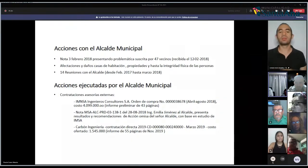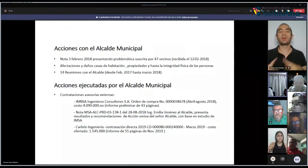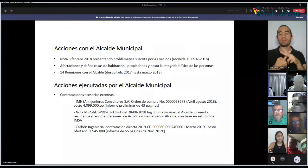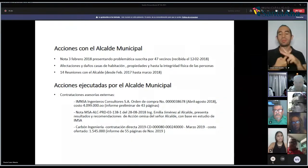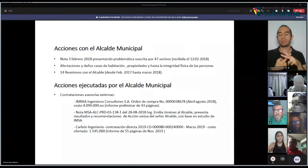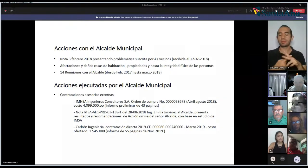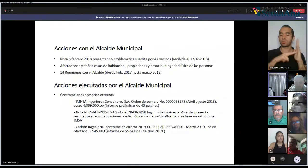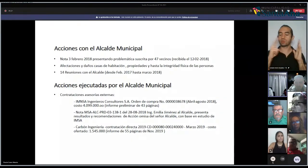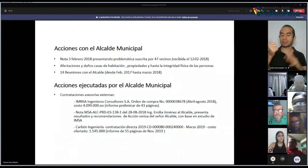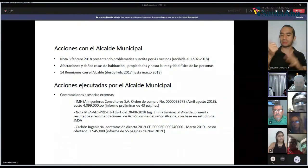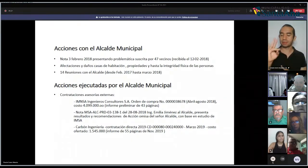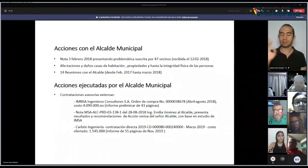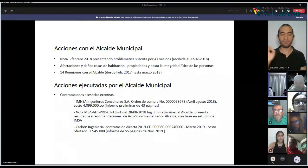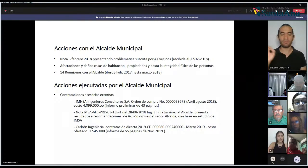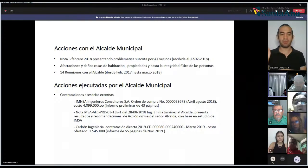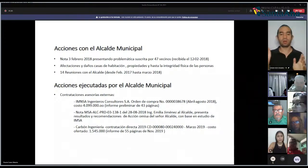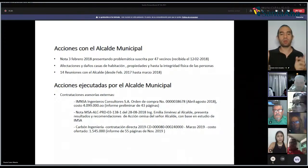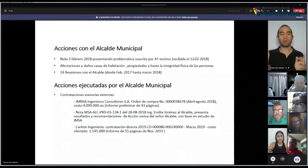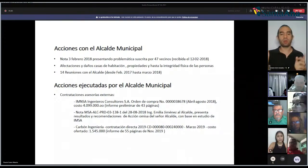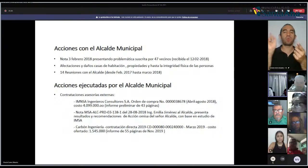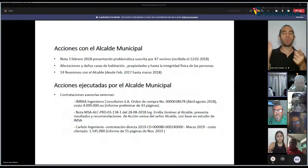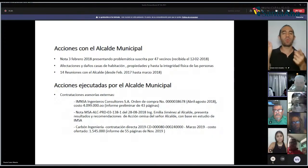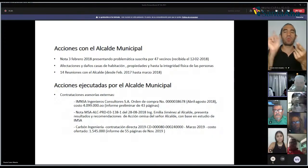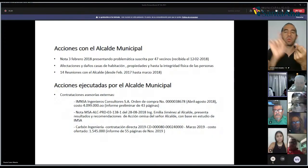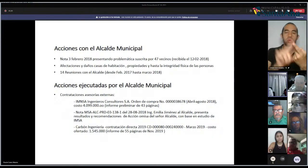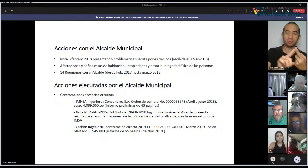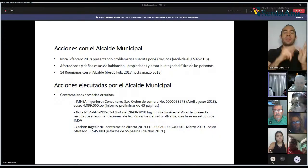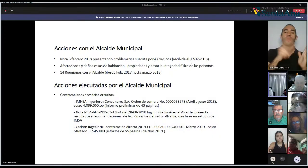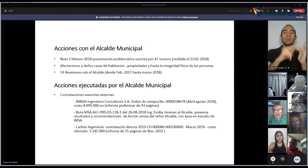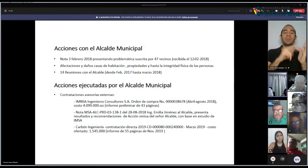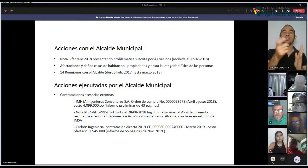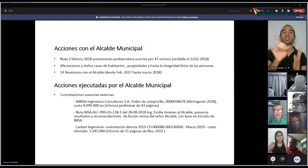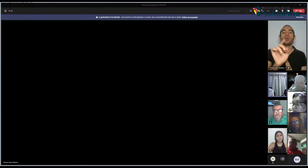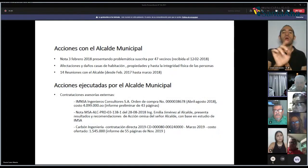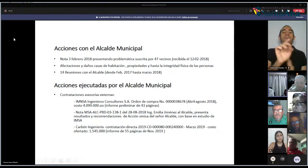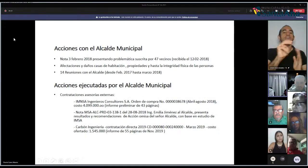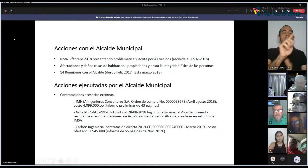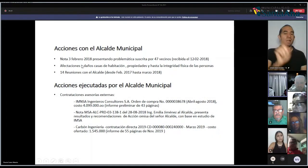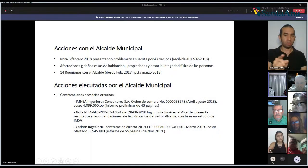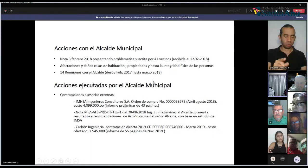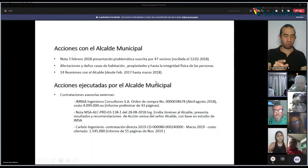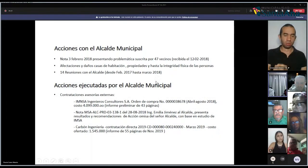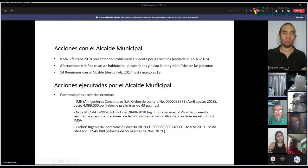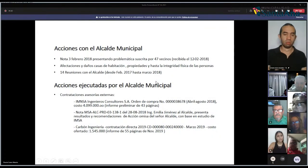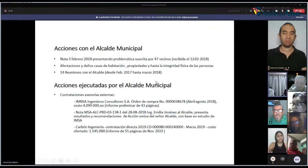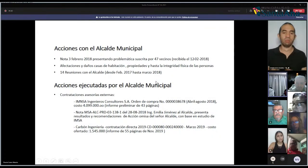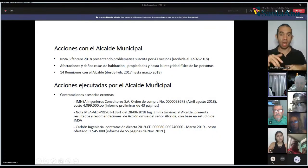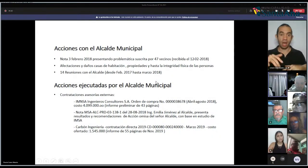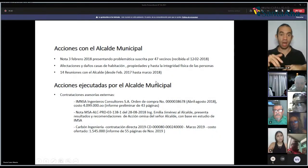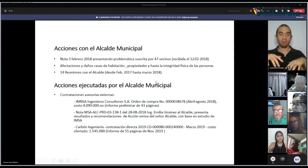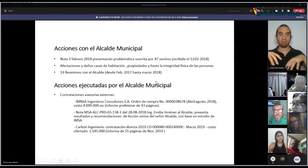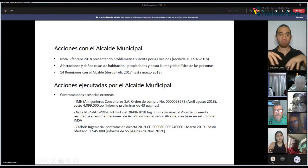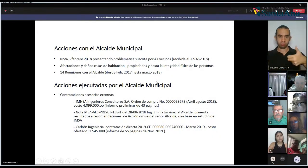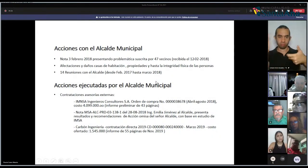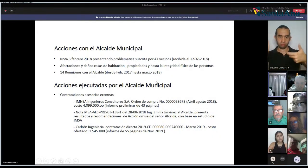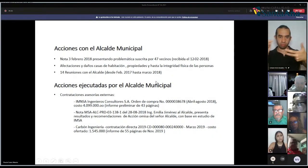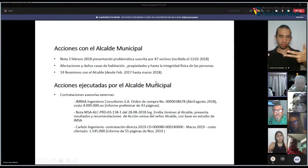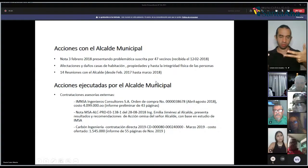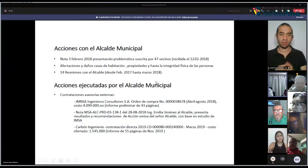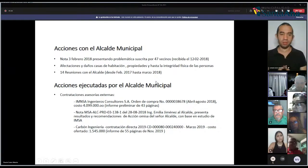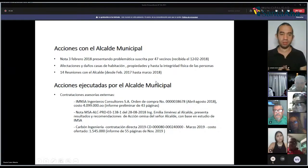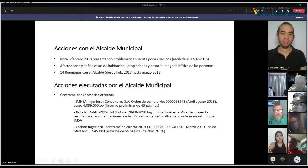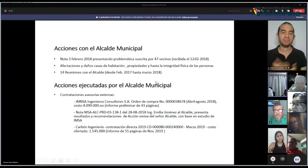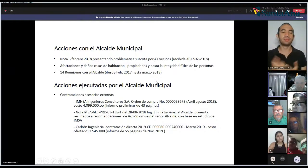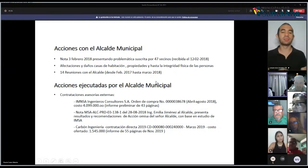marzo del 2018 después este con base en estas acciones éste se ordenó por parte del señor